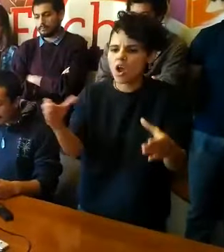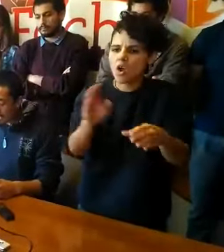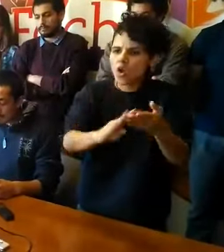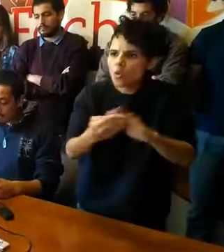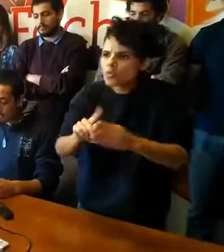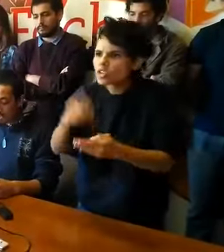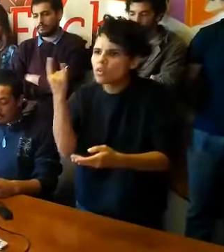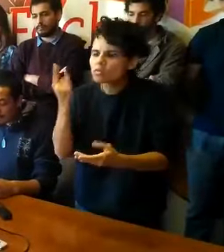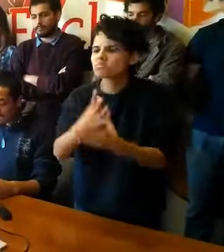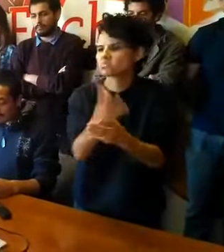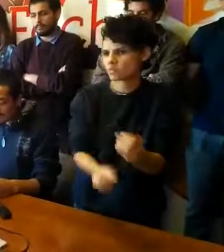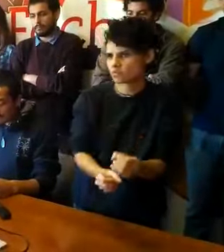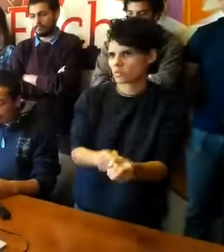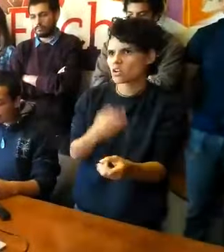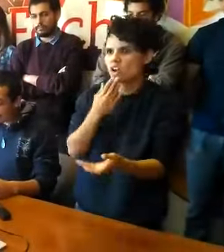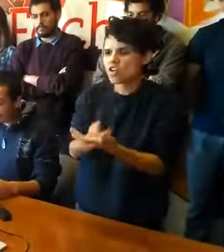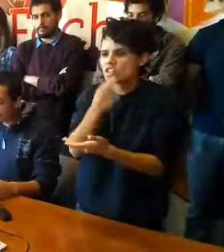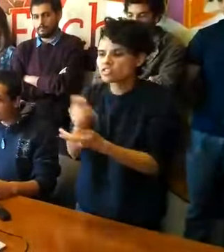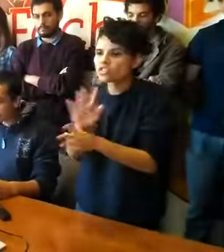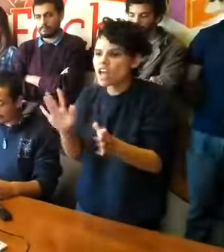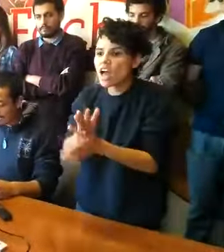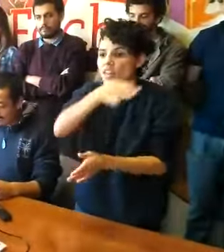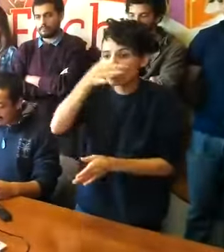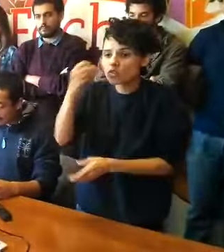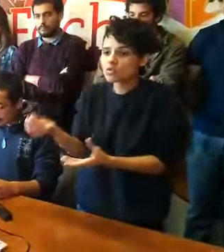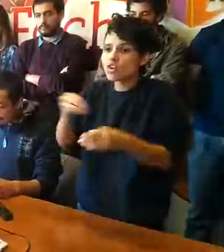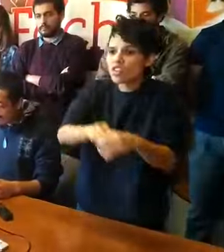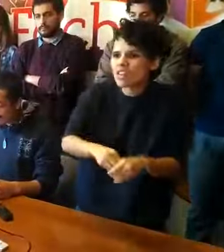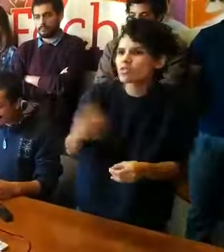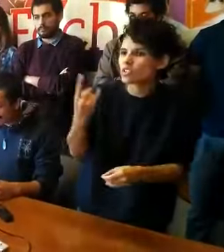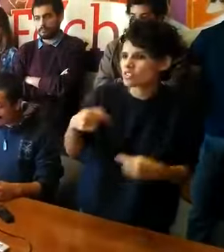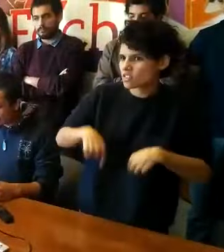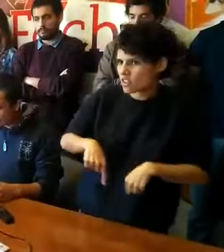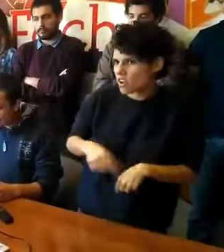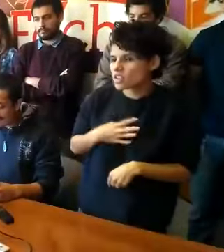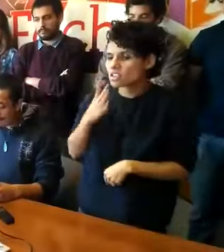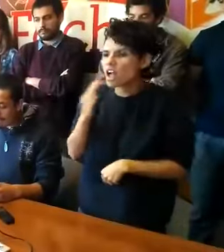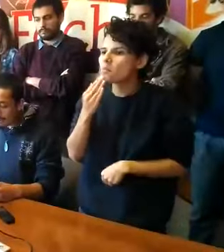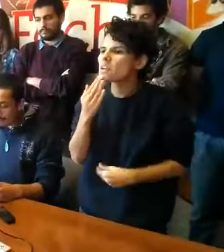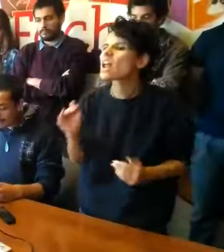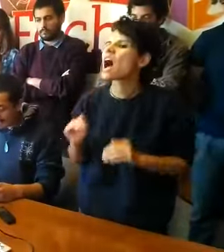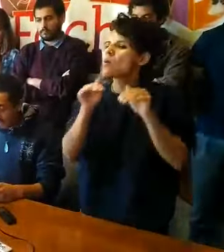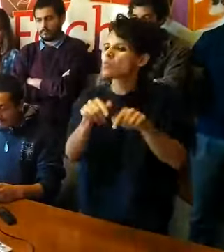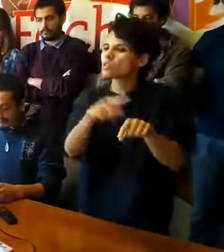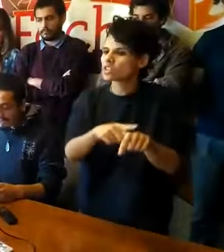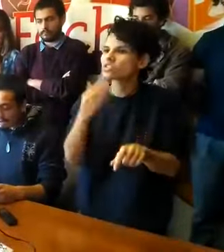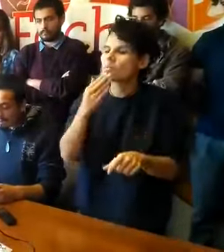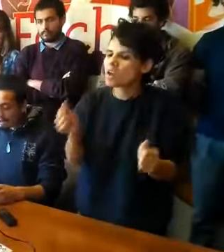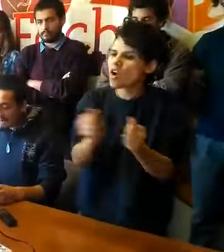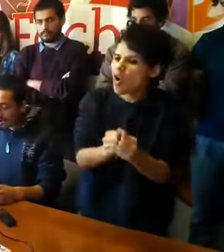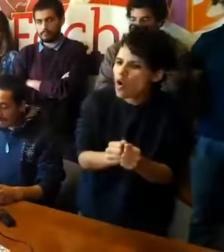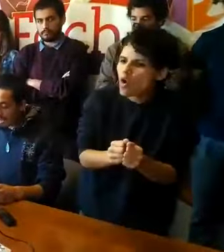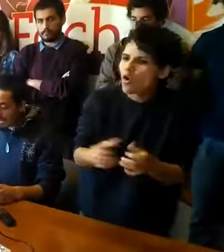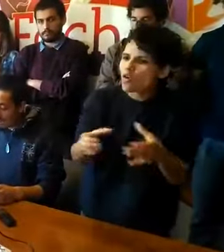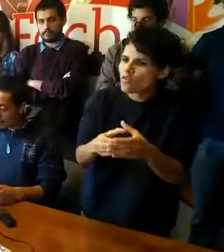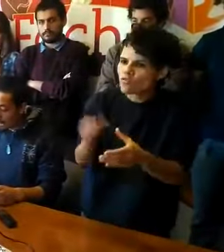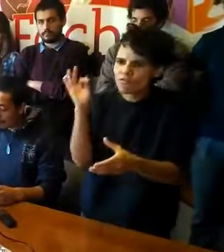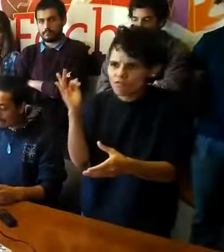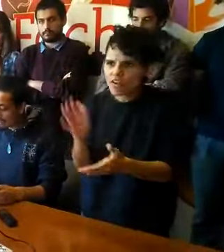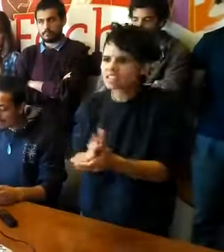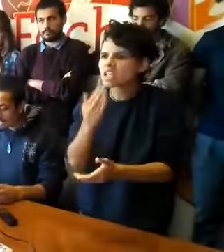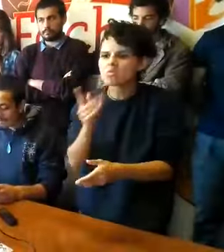mismo tiempo que no se ha pronunciado nunca sobre el lucro de nuestra institución, siendo cómplice de este y haciendo cómplice a la misma CONFED, que durante el gobierno de la nueva